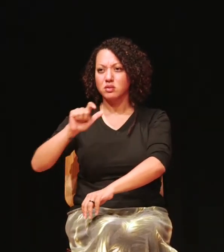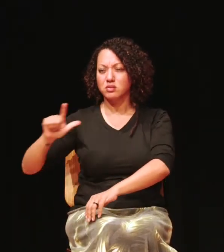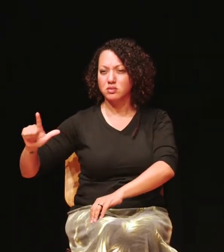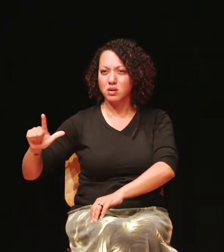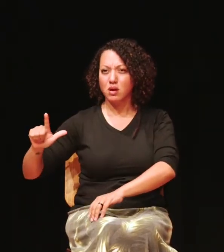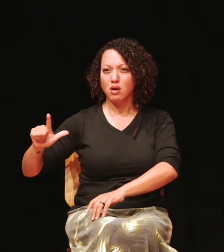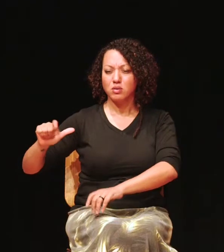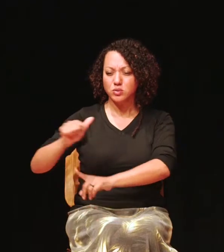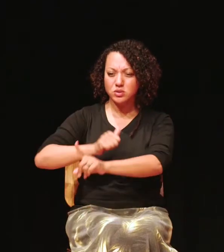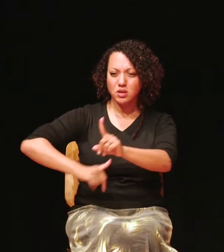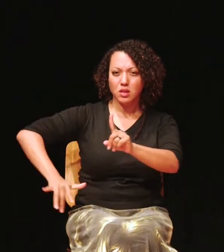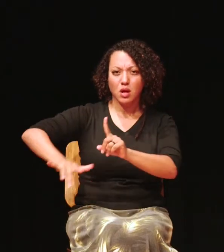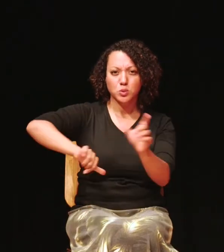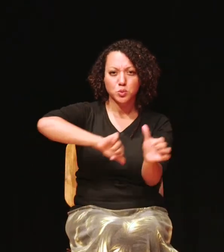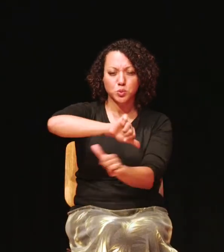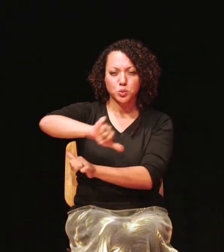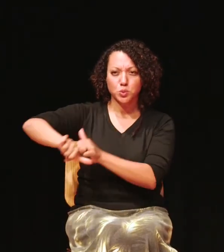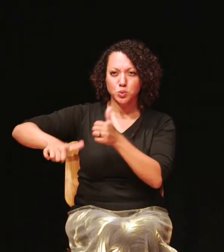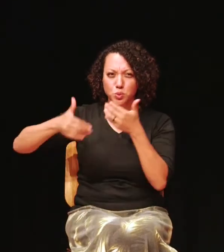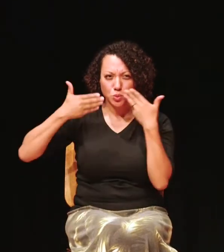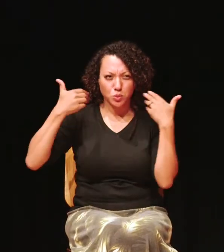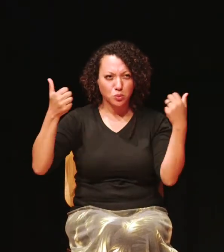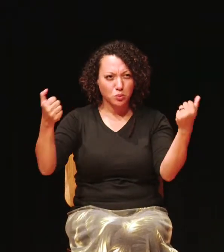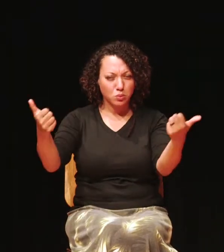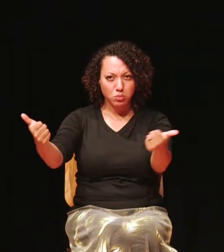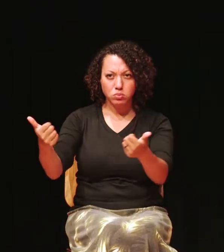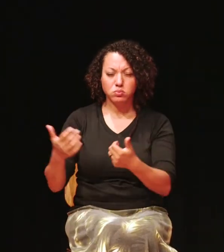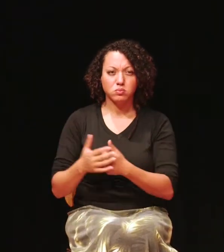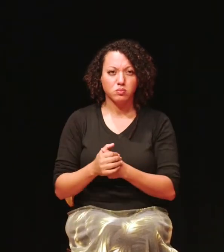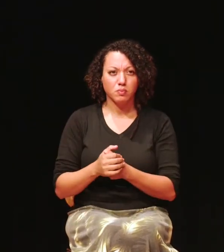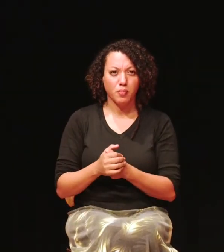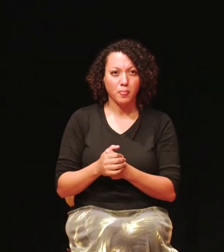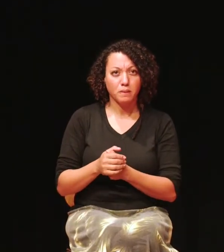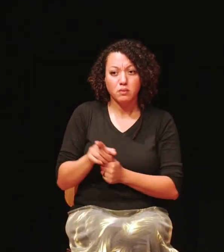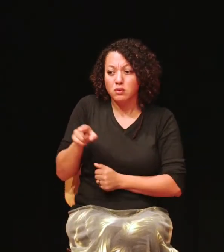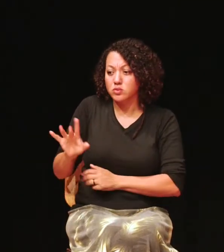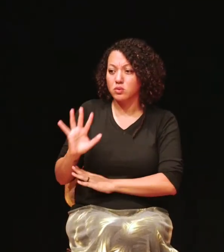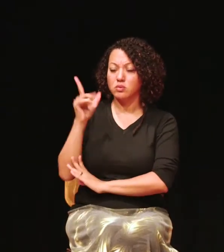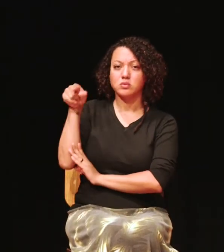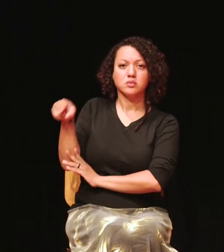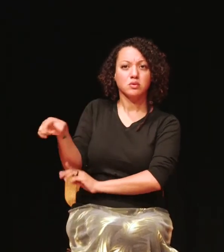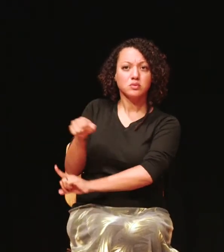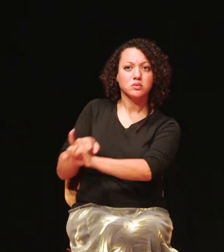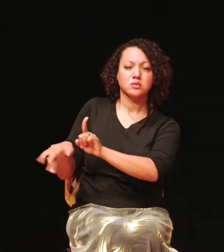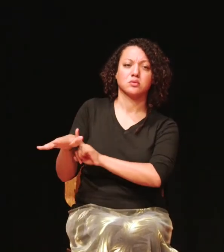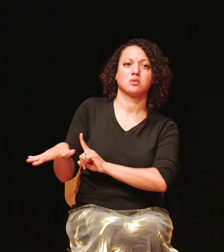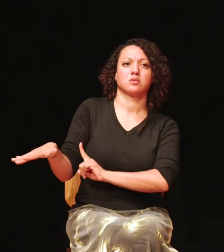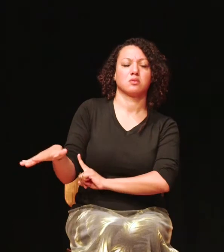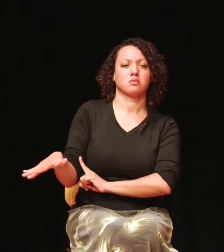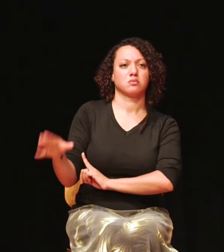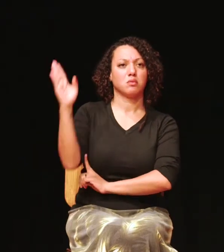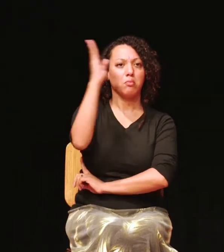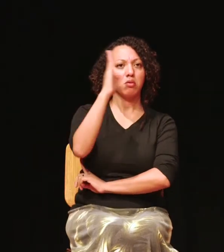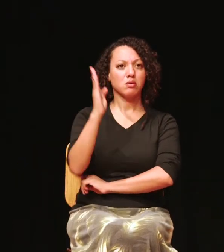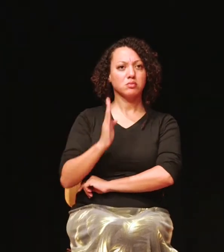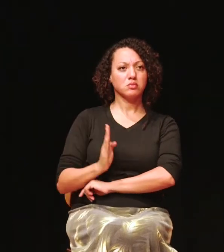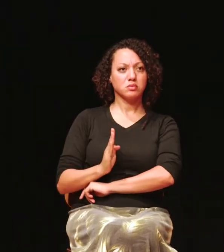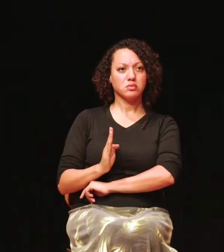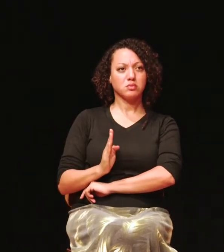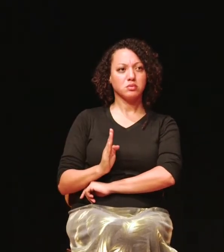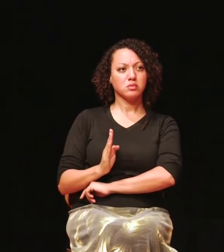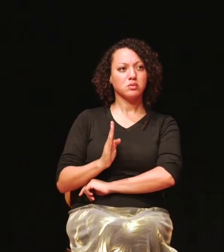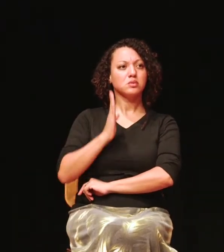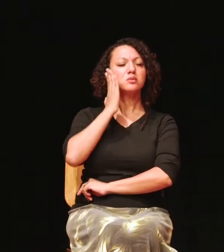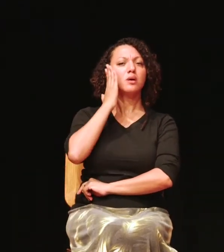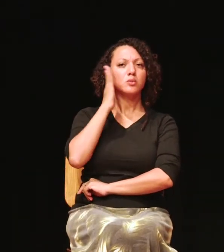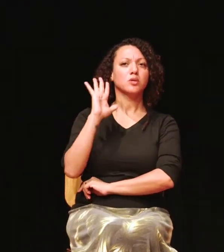da sociedade, etc. A gente não deve ter vergonha disso. Foi isso. A sociedade brasileira deve saber o que